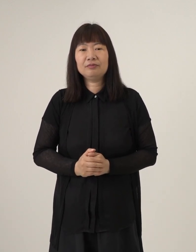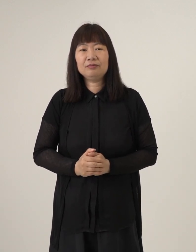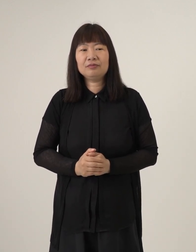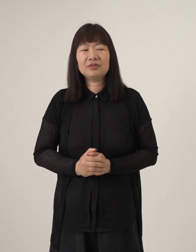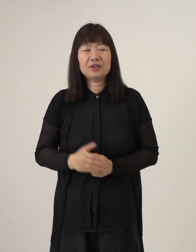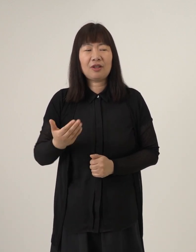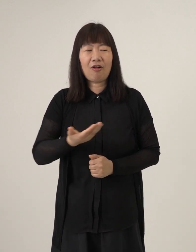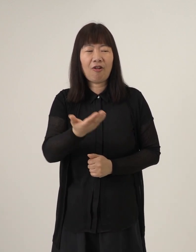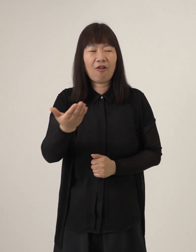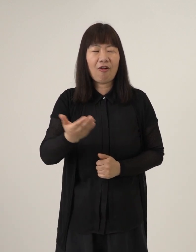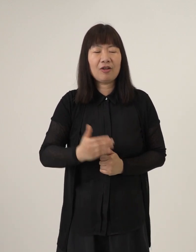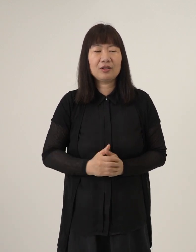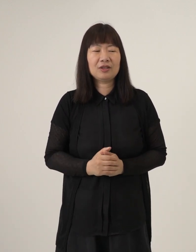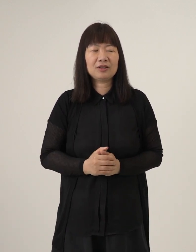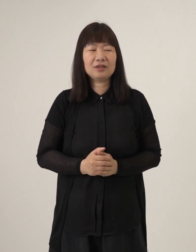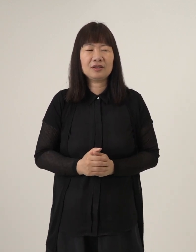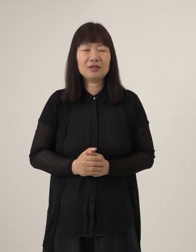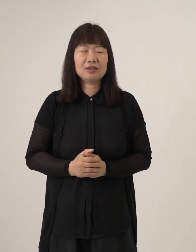여러분,